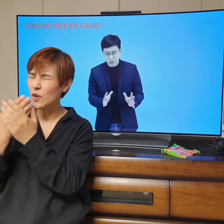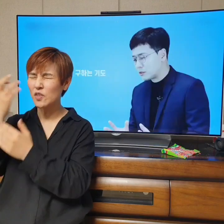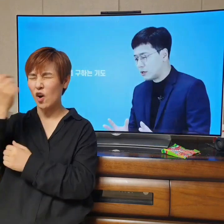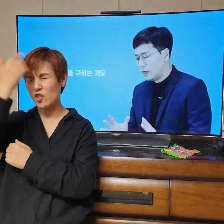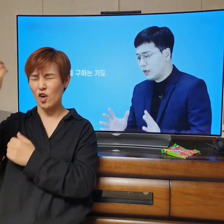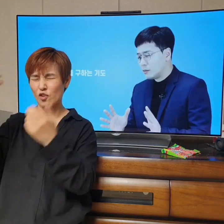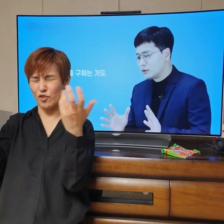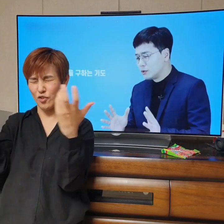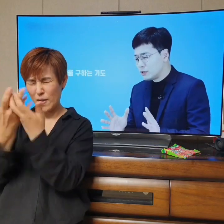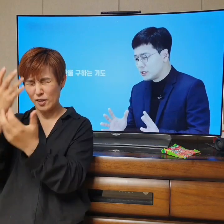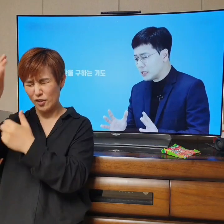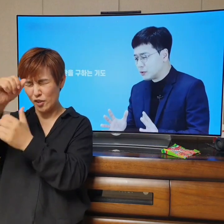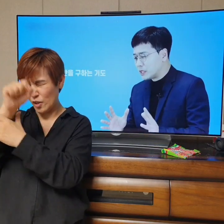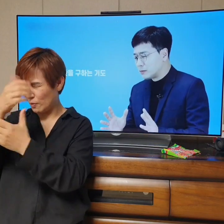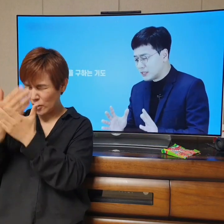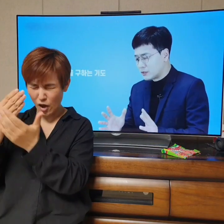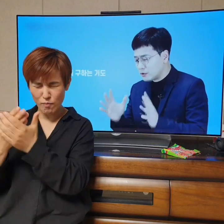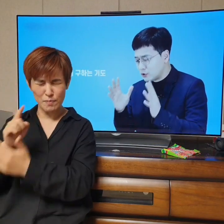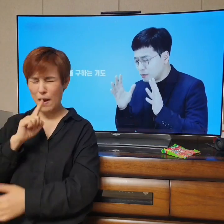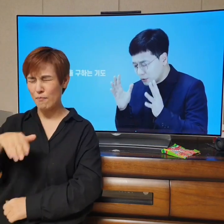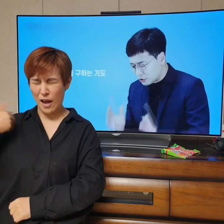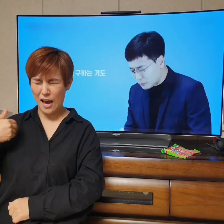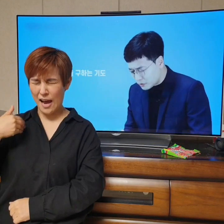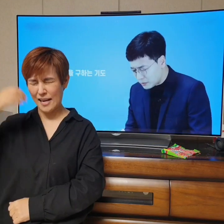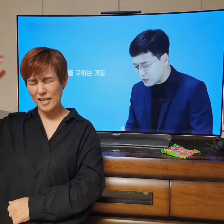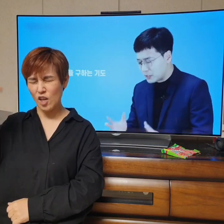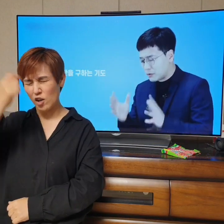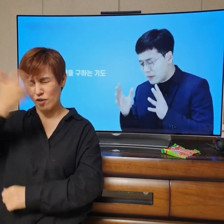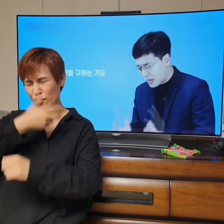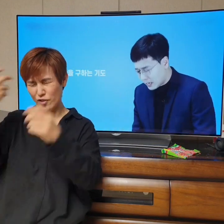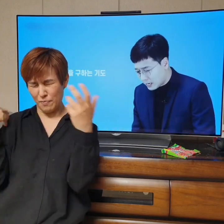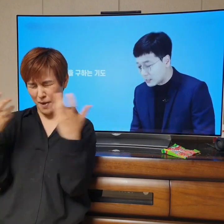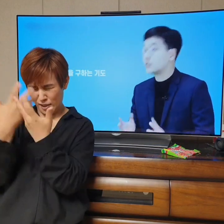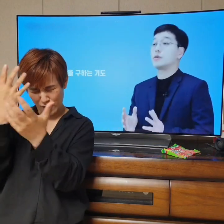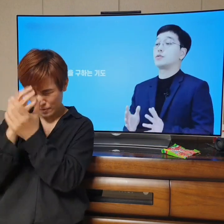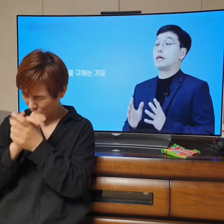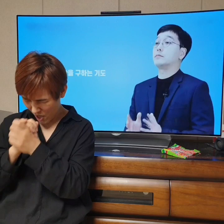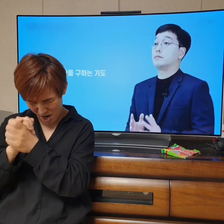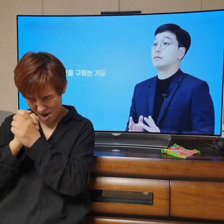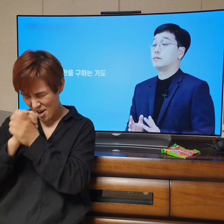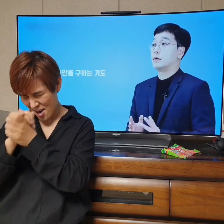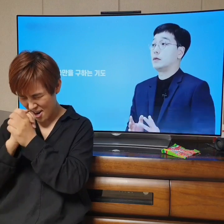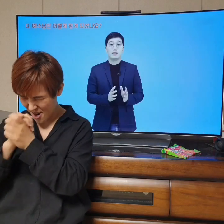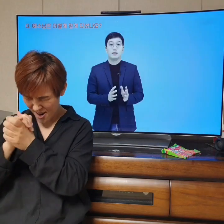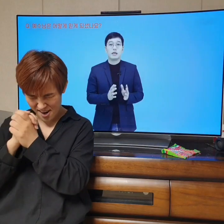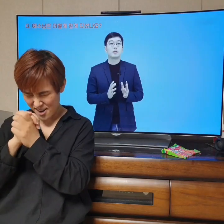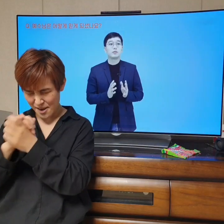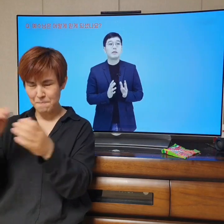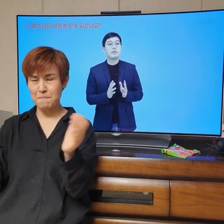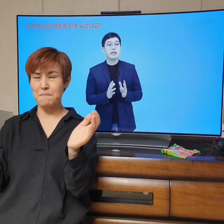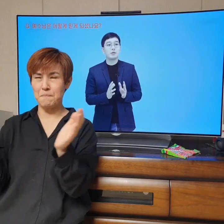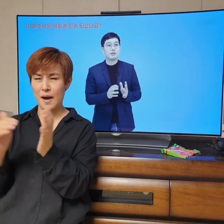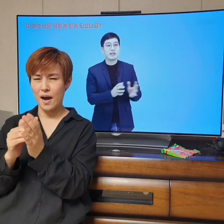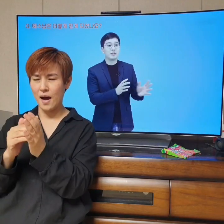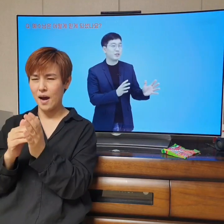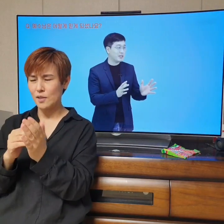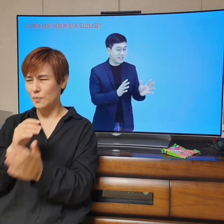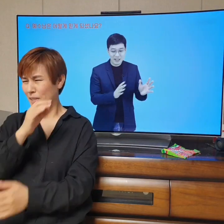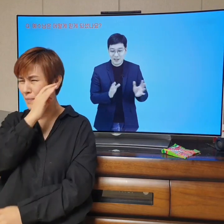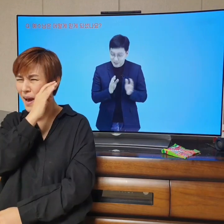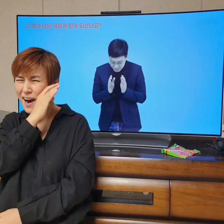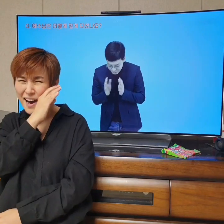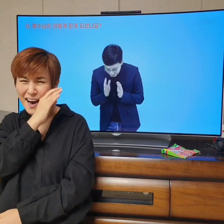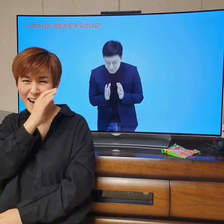성령 충만을 주시옵소서, 무슨 소리인지 잘 모르겠지만 성령 충만을 주시옵소서 이러면서 기도를 막 했어요. 저 나름 약간 좀 창피하기도 하고